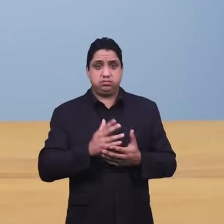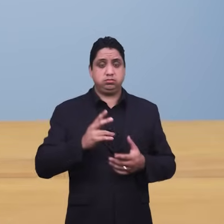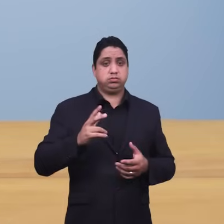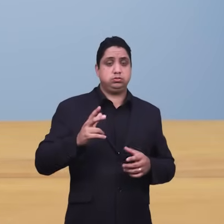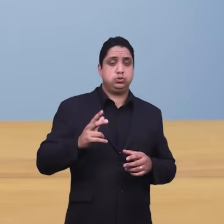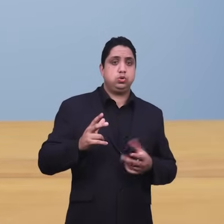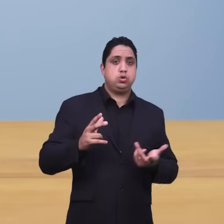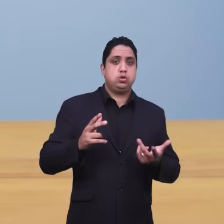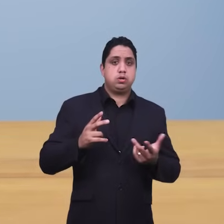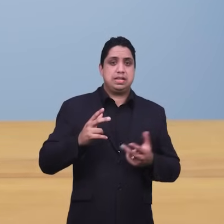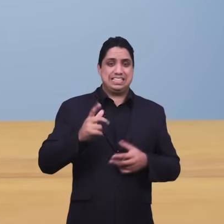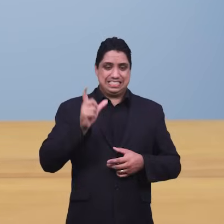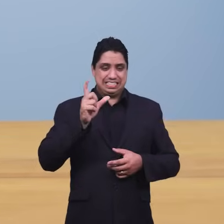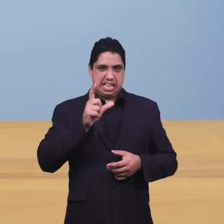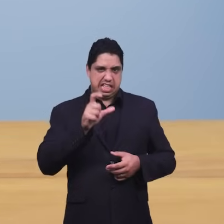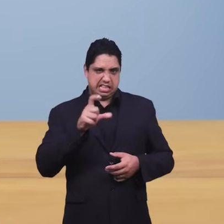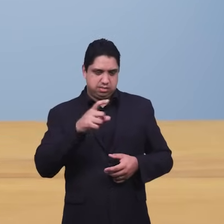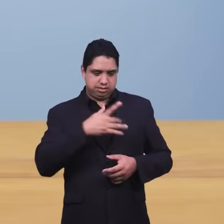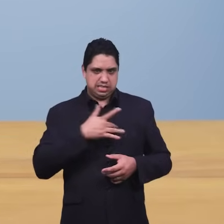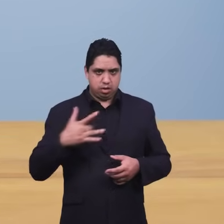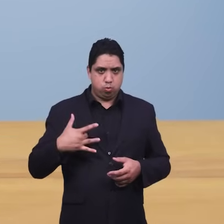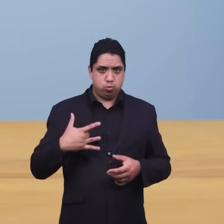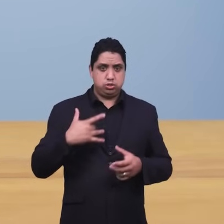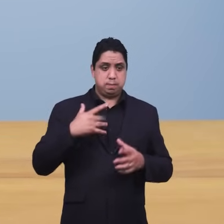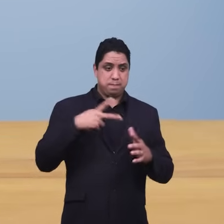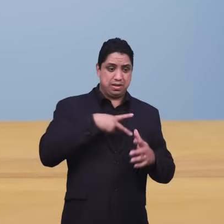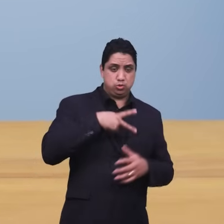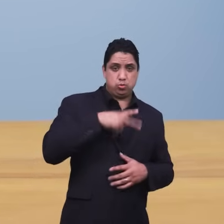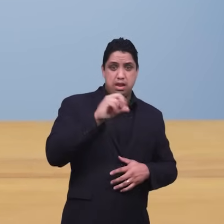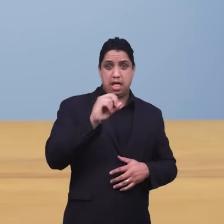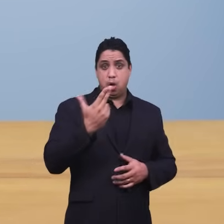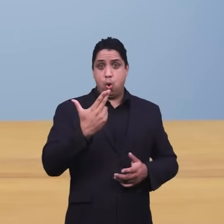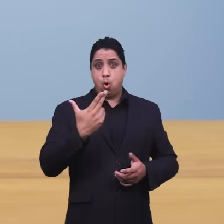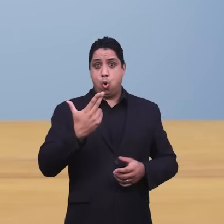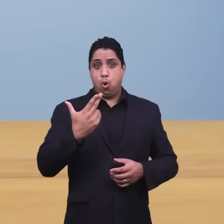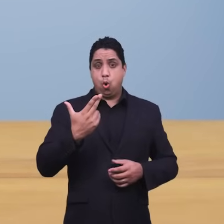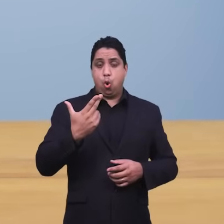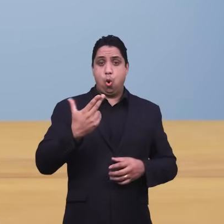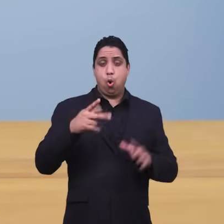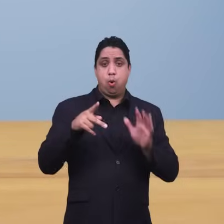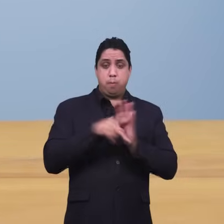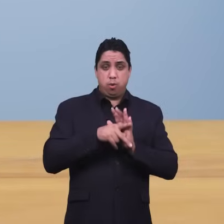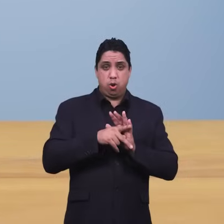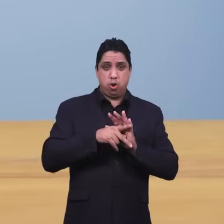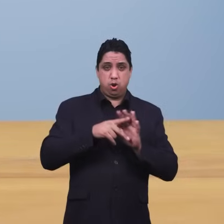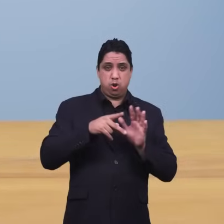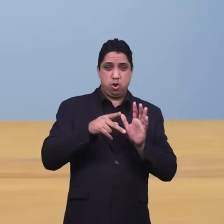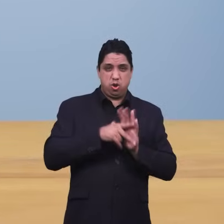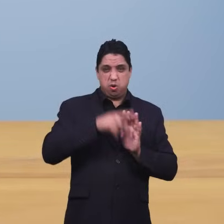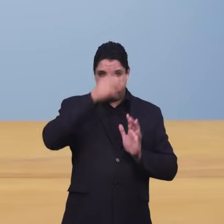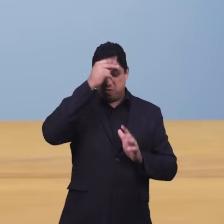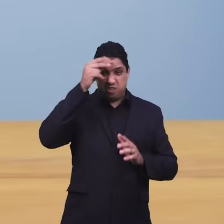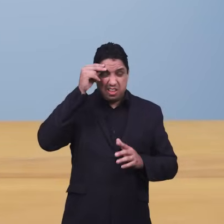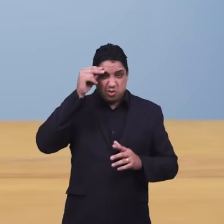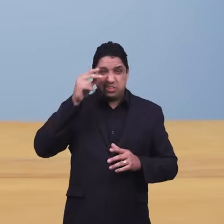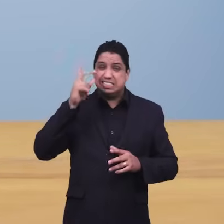o particular. Esse processo ele não é tão lento, tão rápido, ele é lento. Então eu preciso de tempo para